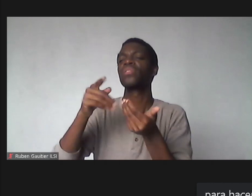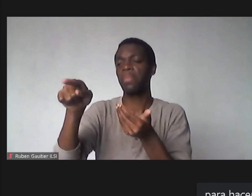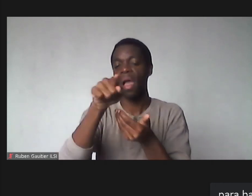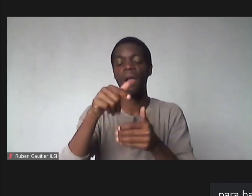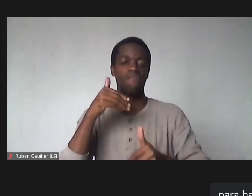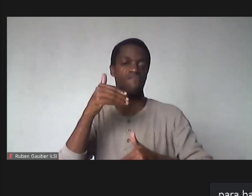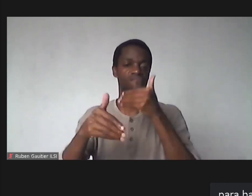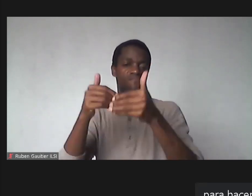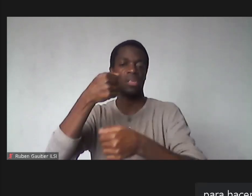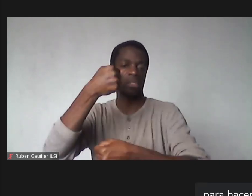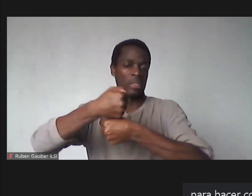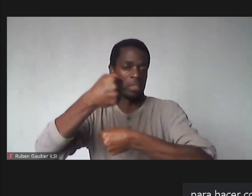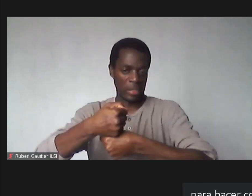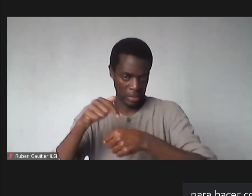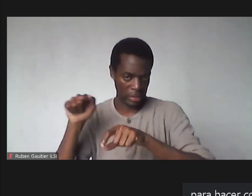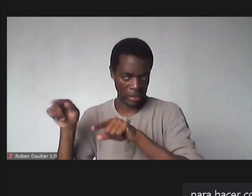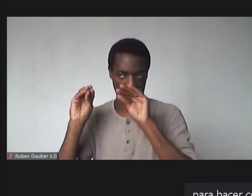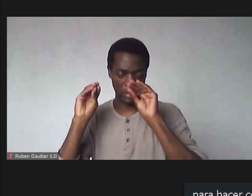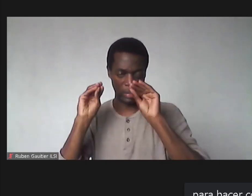A ver.